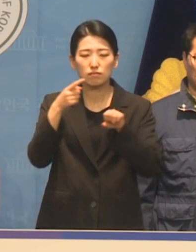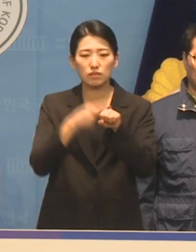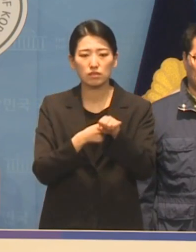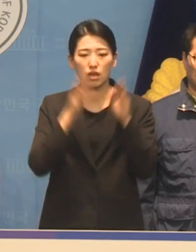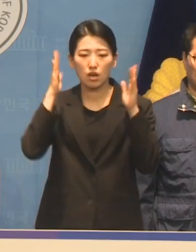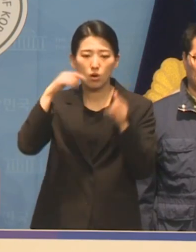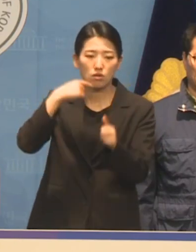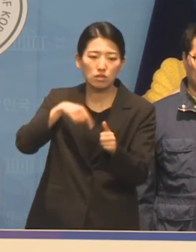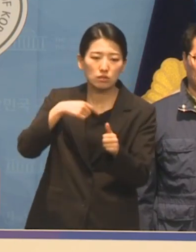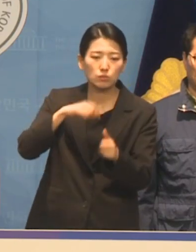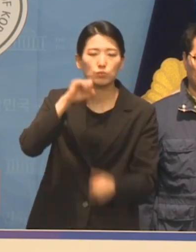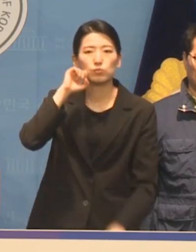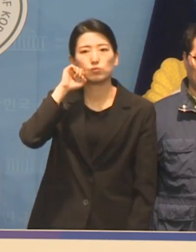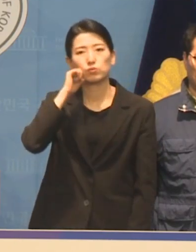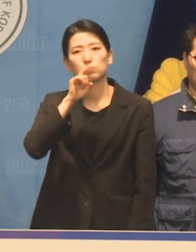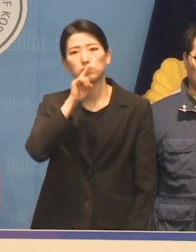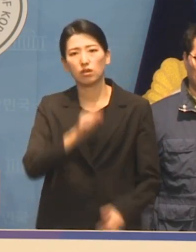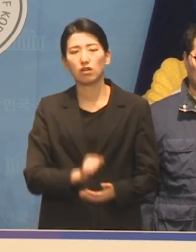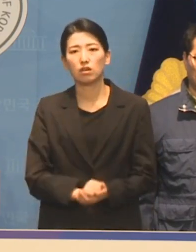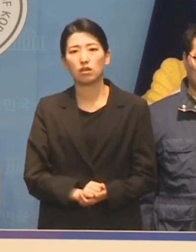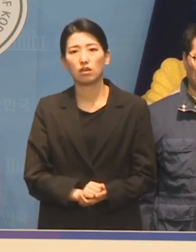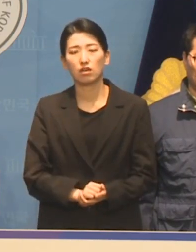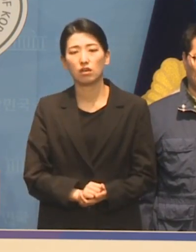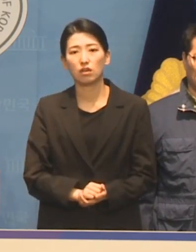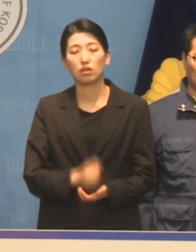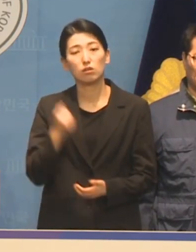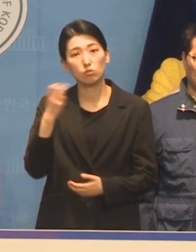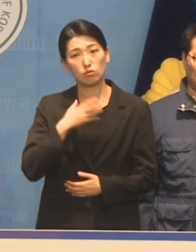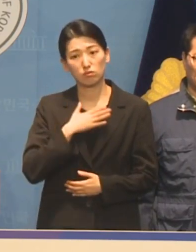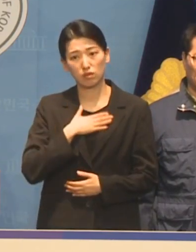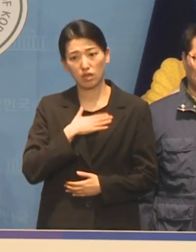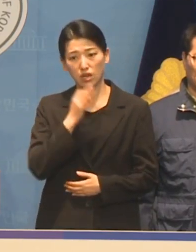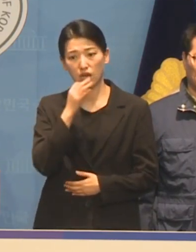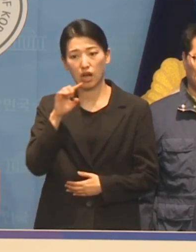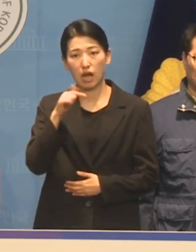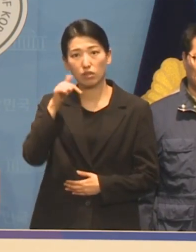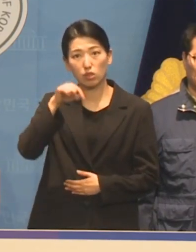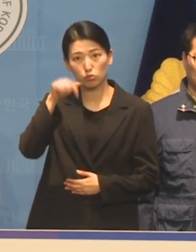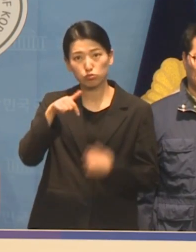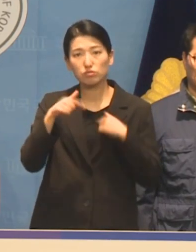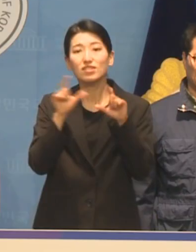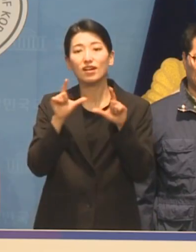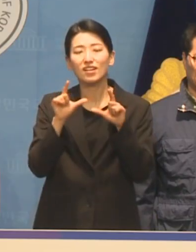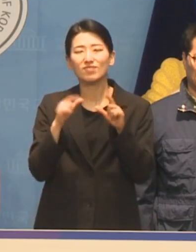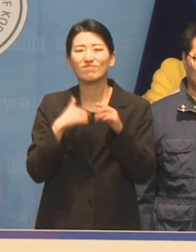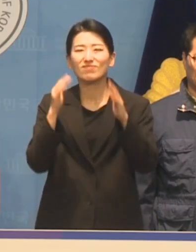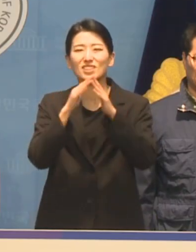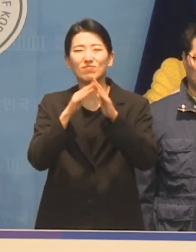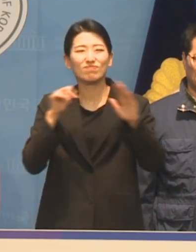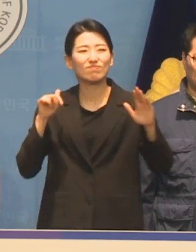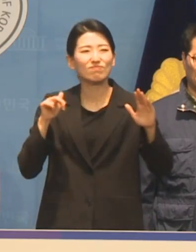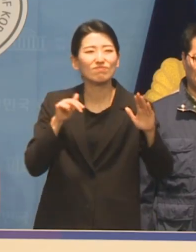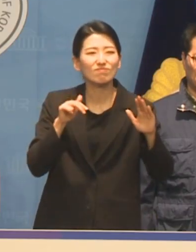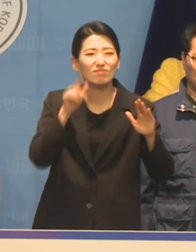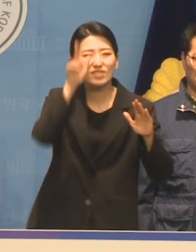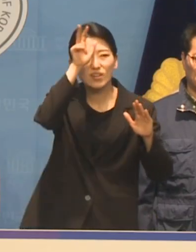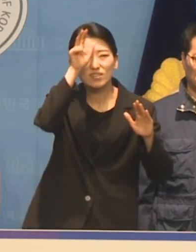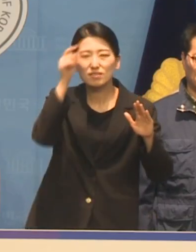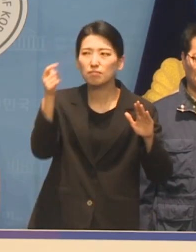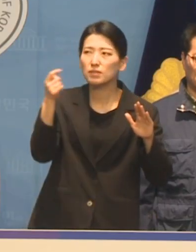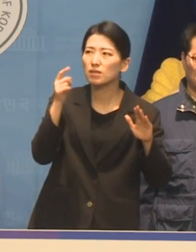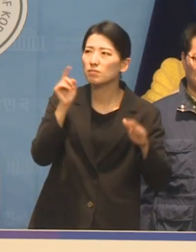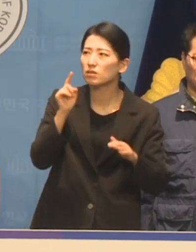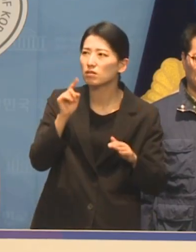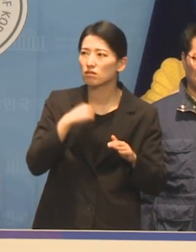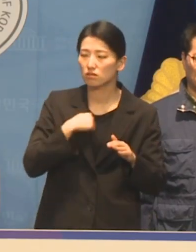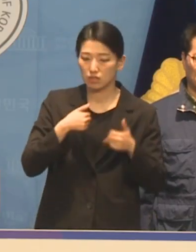안국역 인근 주민들은 내 집에 들어가는데도 경찰이 신분증을 제시하라고 합니다. 스피커에서 나오는